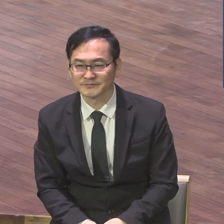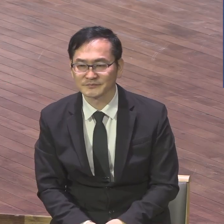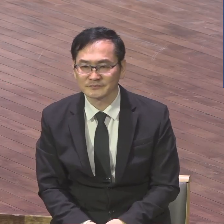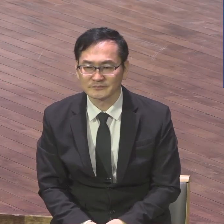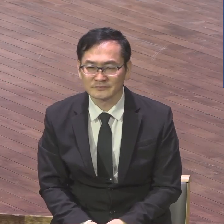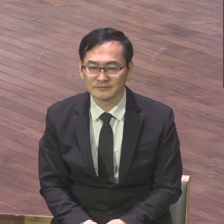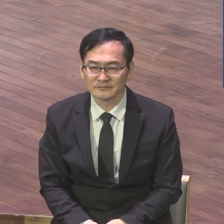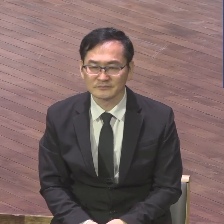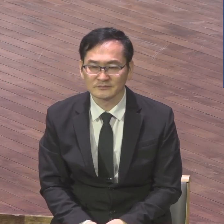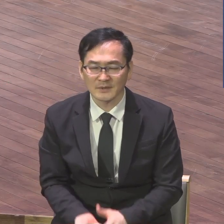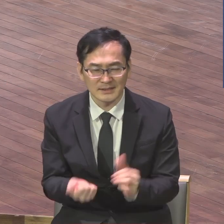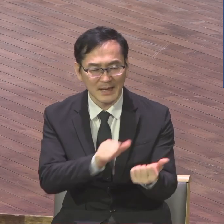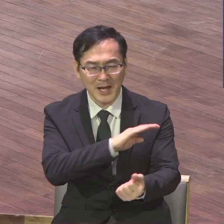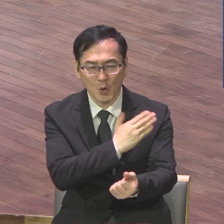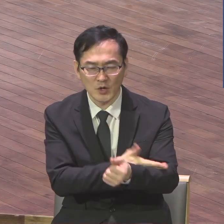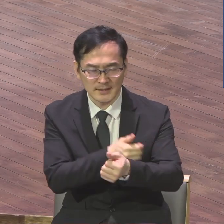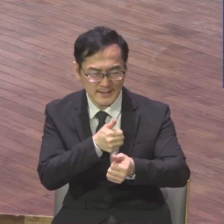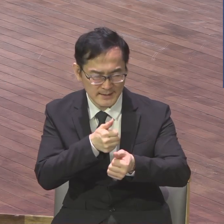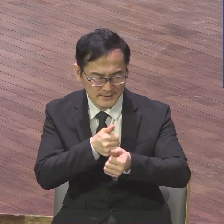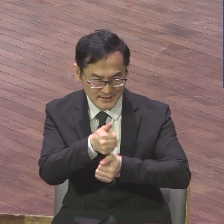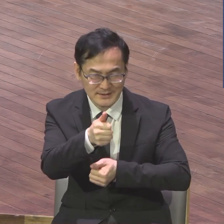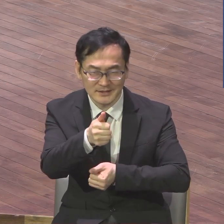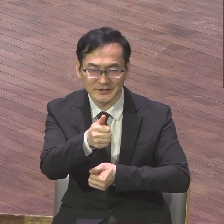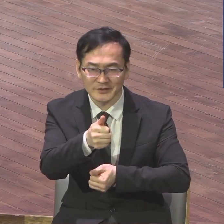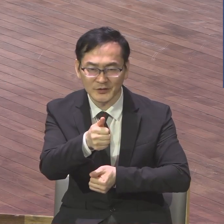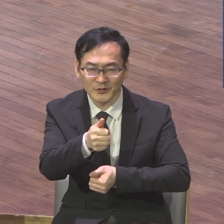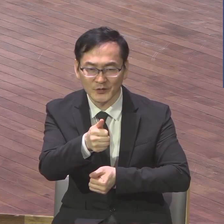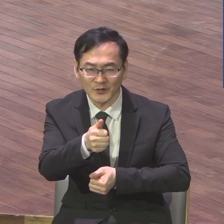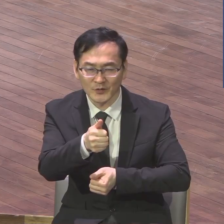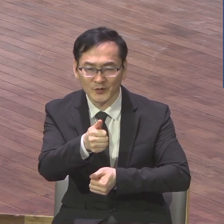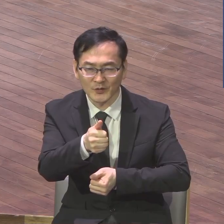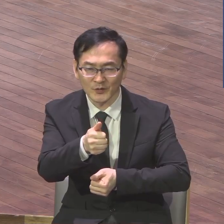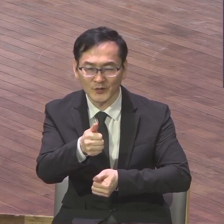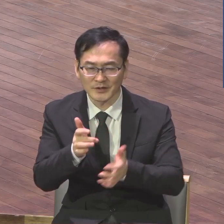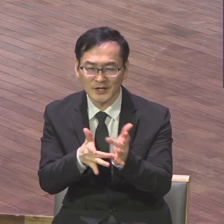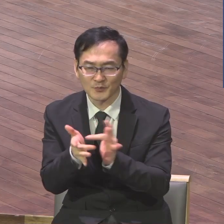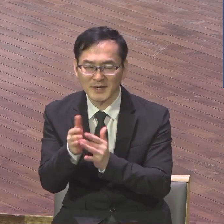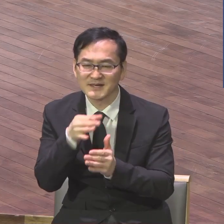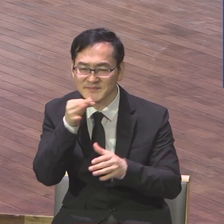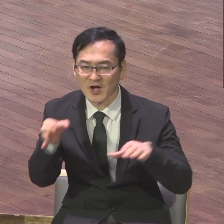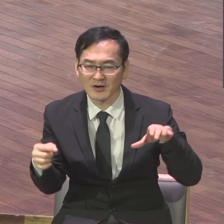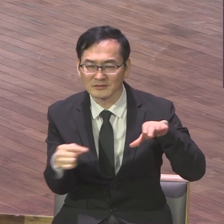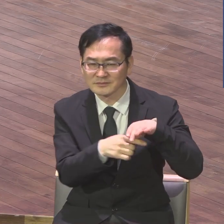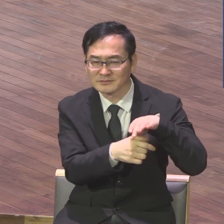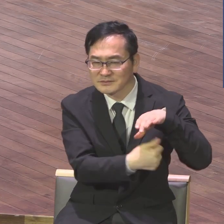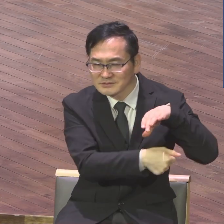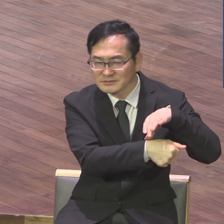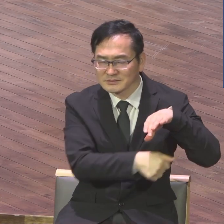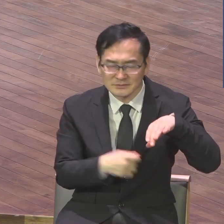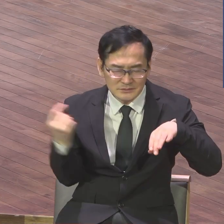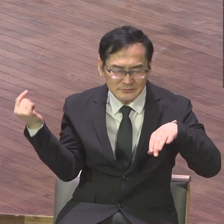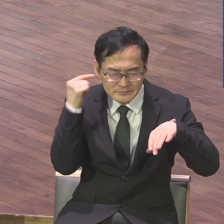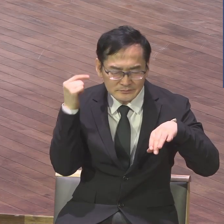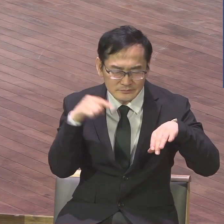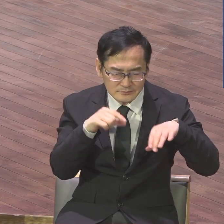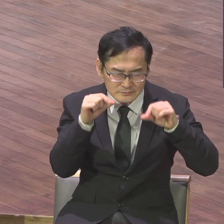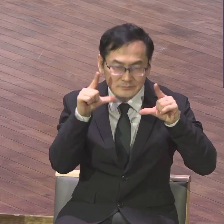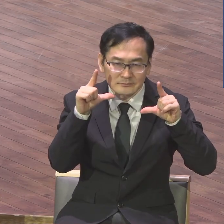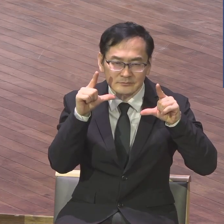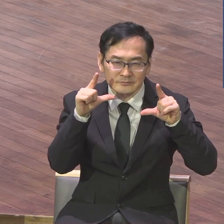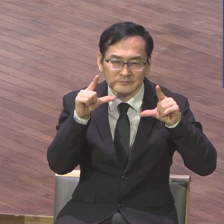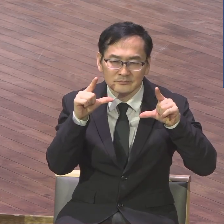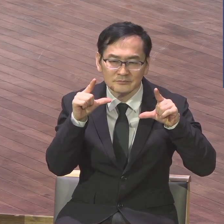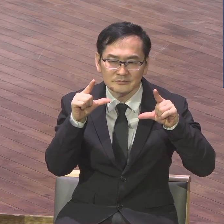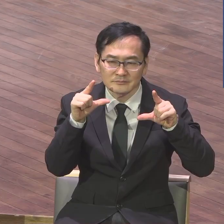사망 권세 깨뜨리시고 예수님의 음성이 들려졌습니다. 그 무덤 속의 어두움이 그야말로